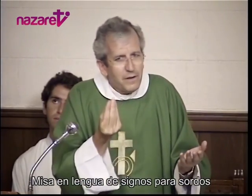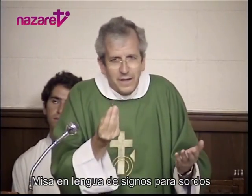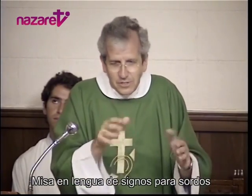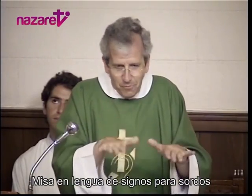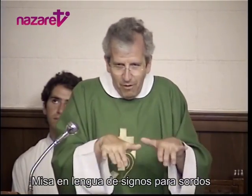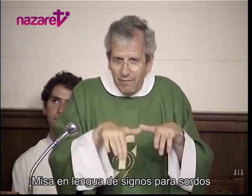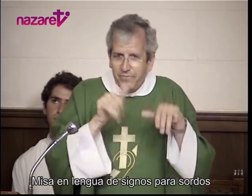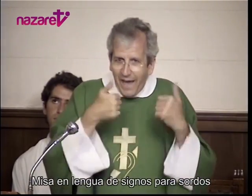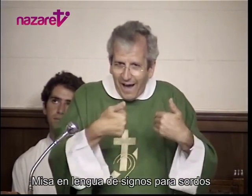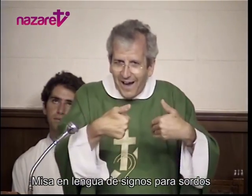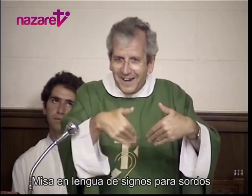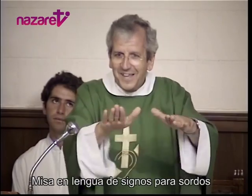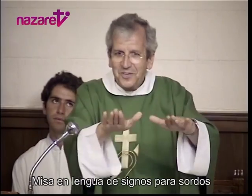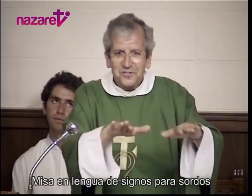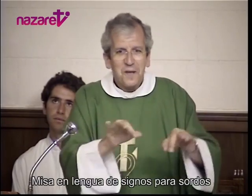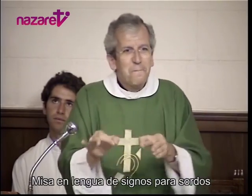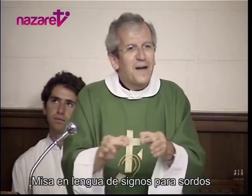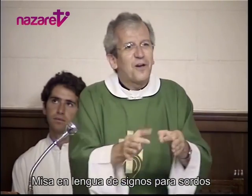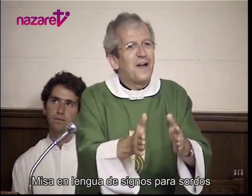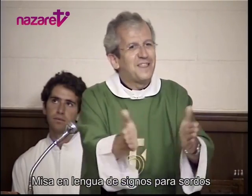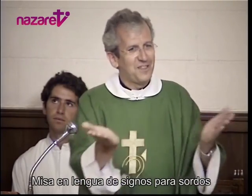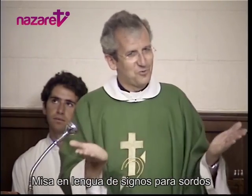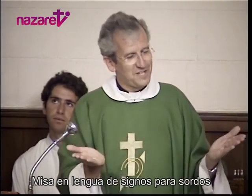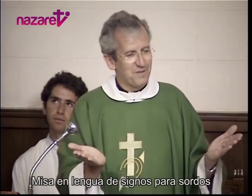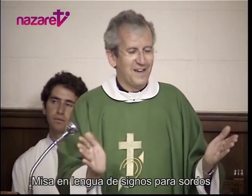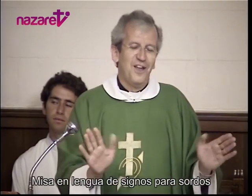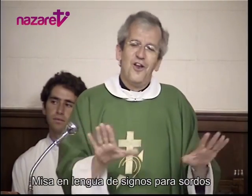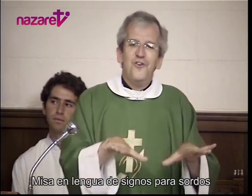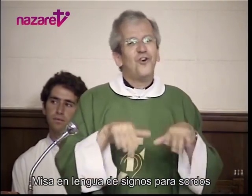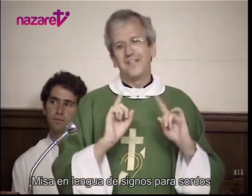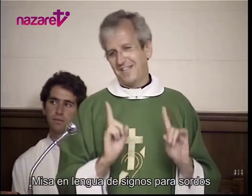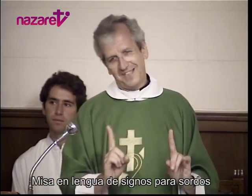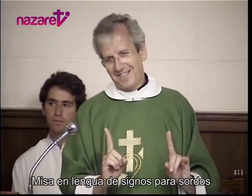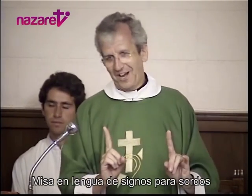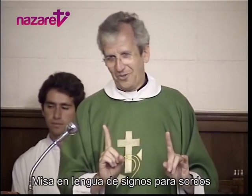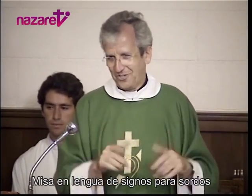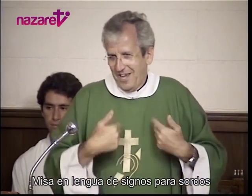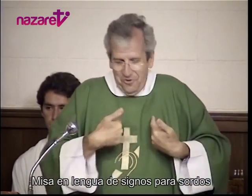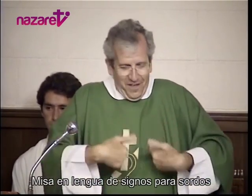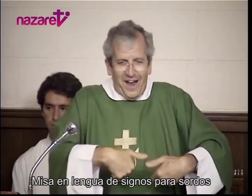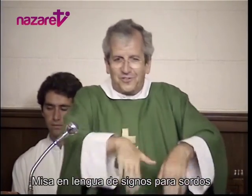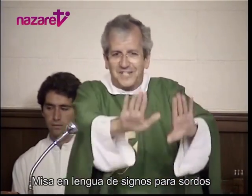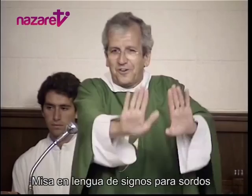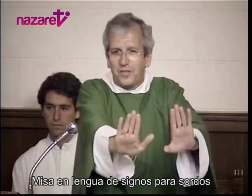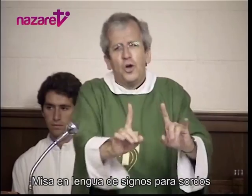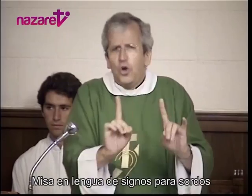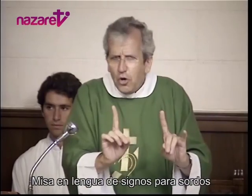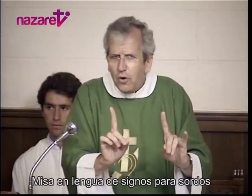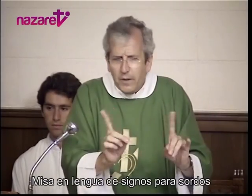es como dejar que Dios vaya organizando nuestra vida. No desentendernos y no dejarnos así como diciendo, no,